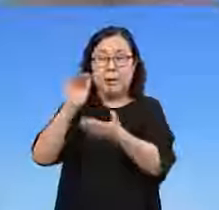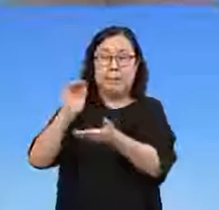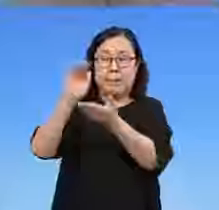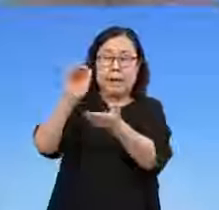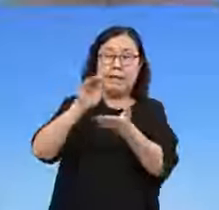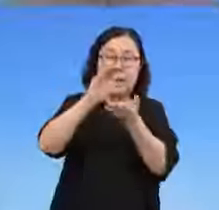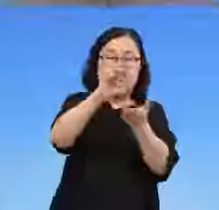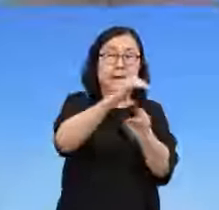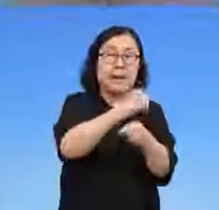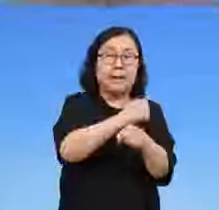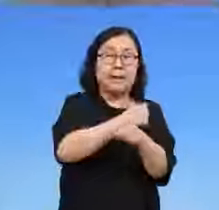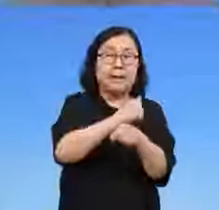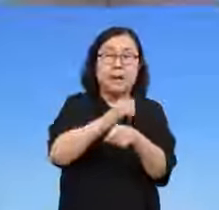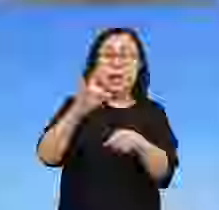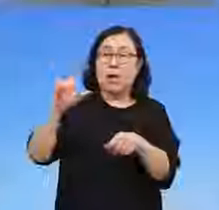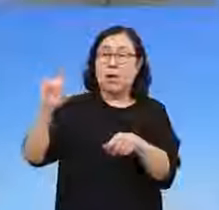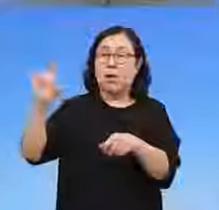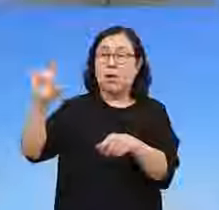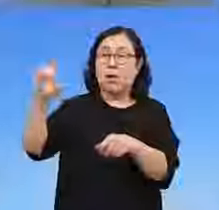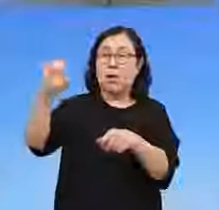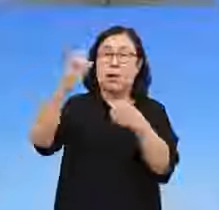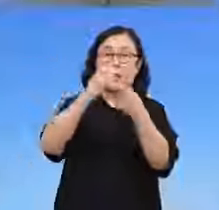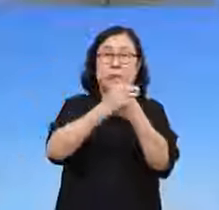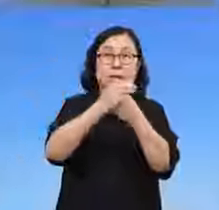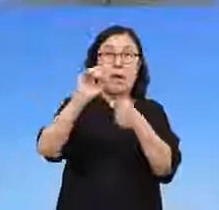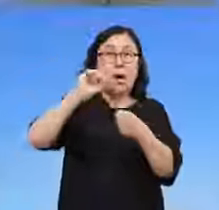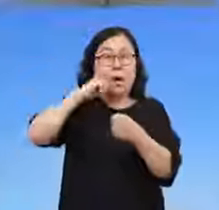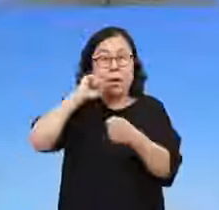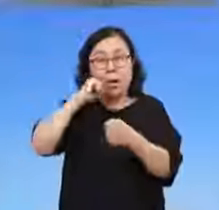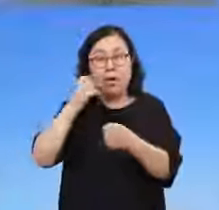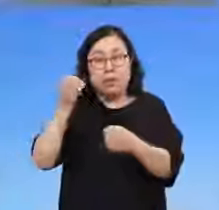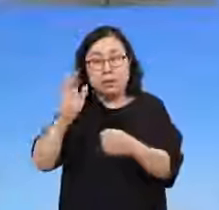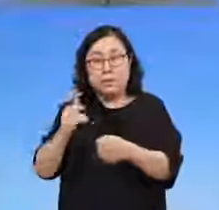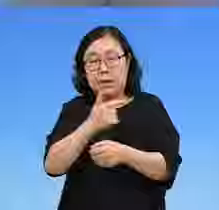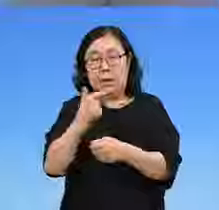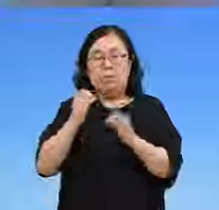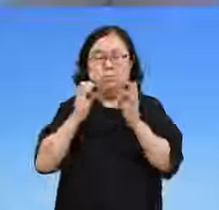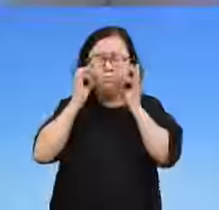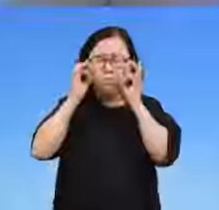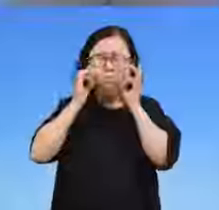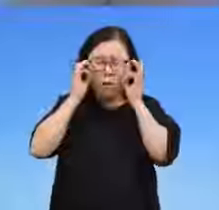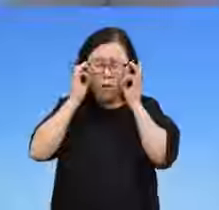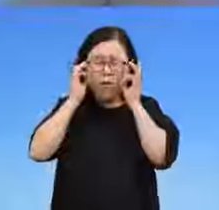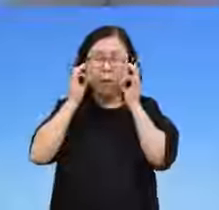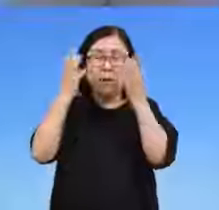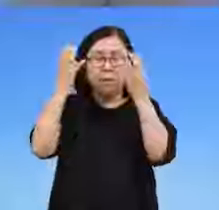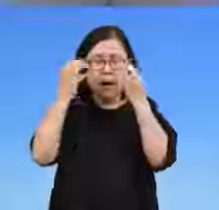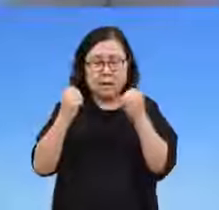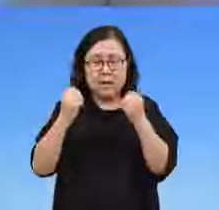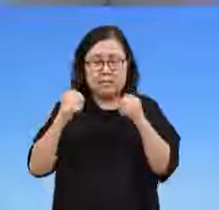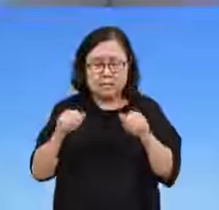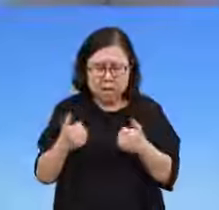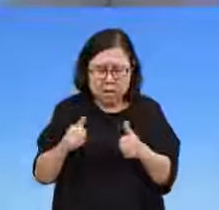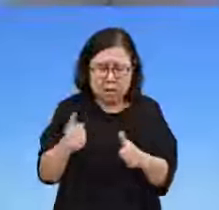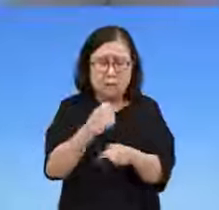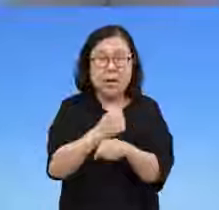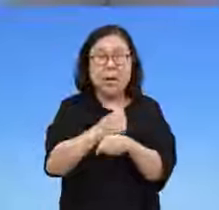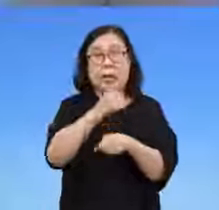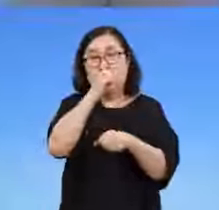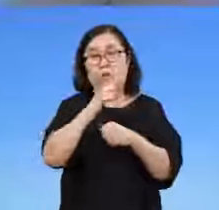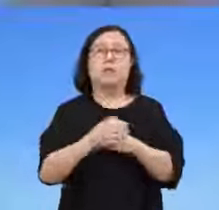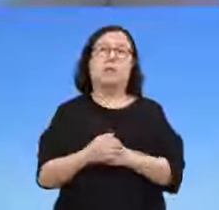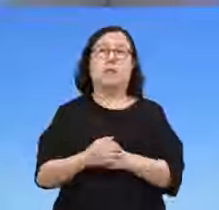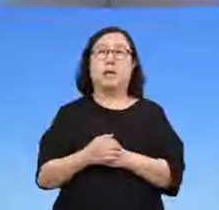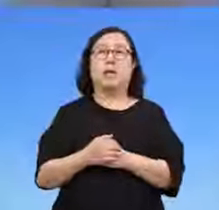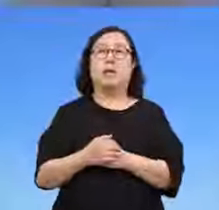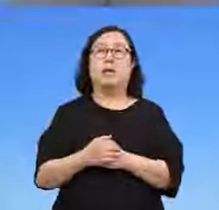상황인데도 불구하고요, 여전히 지금 이제 이따 영상 보시면요, 너무너무 정성이 느껴집니다. 그래서 참 할아버지를